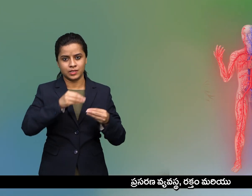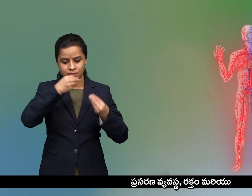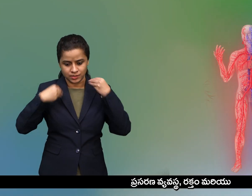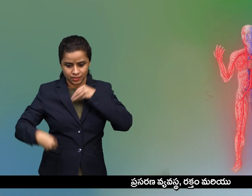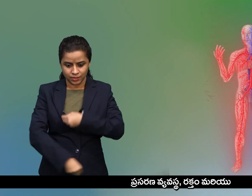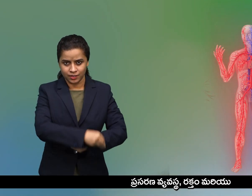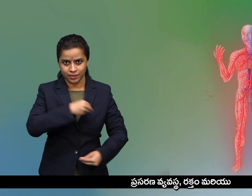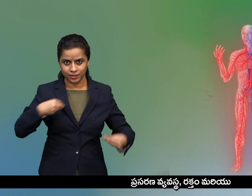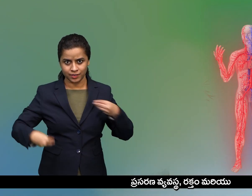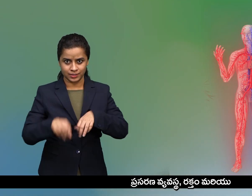మరియు